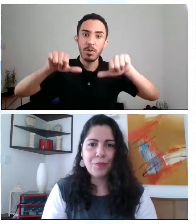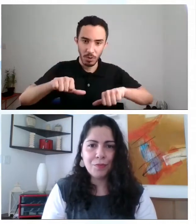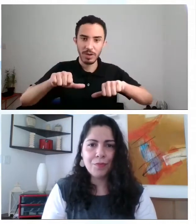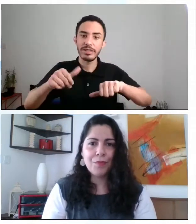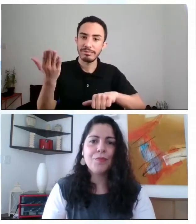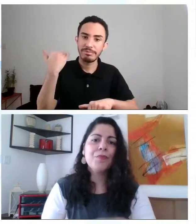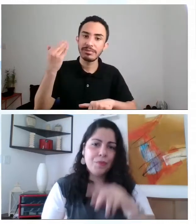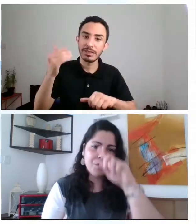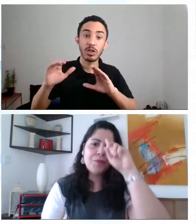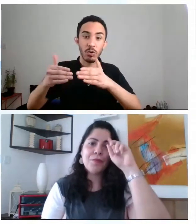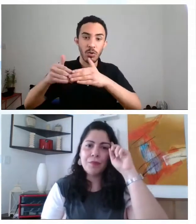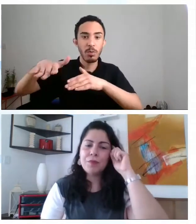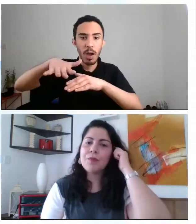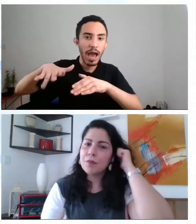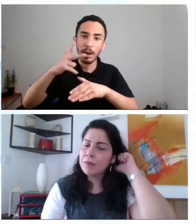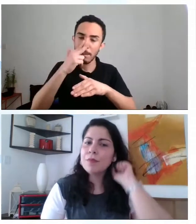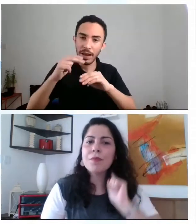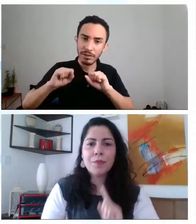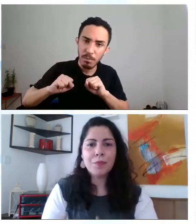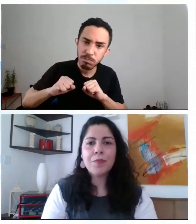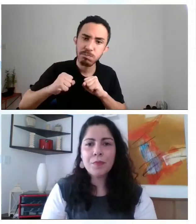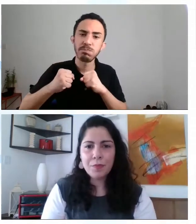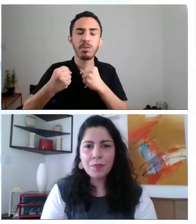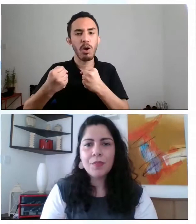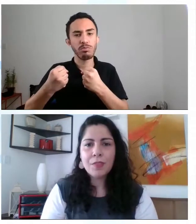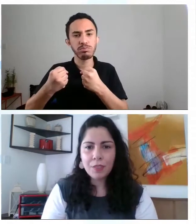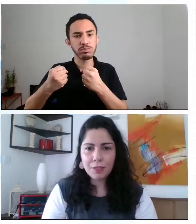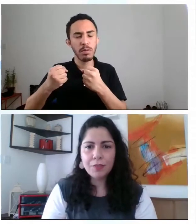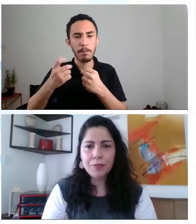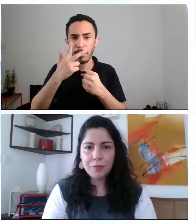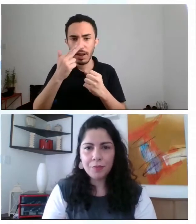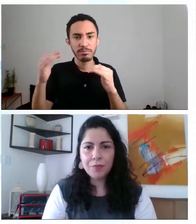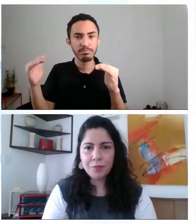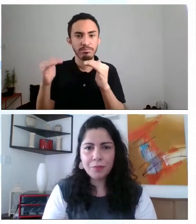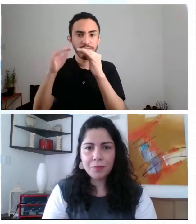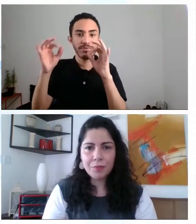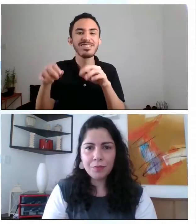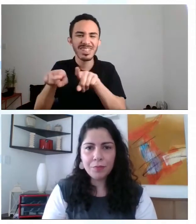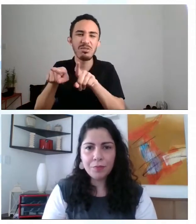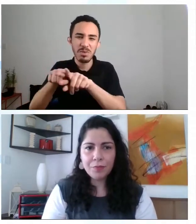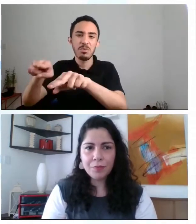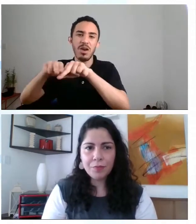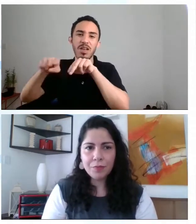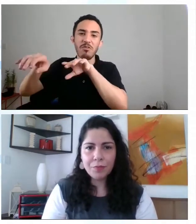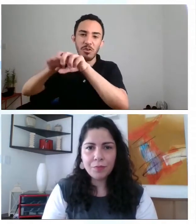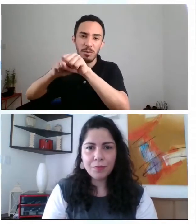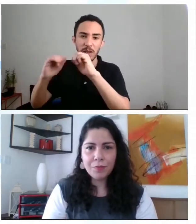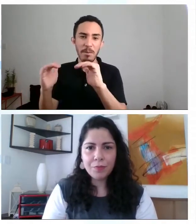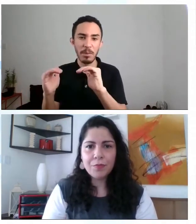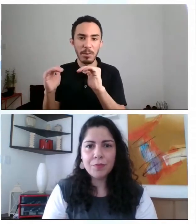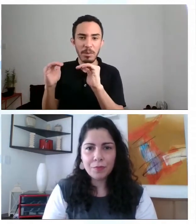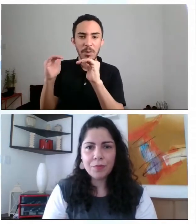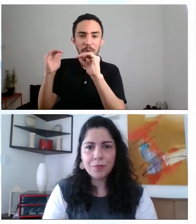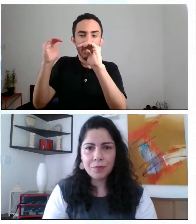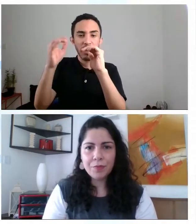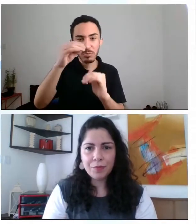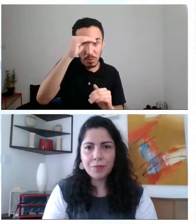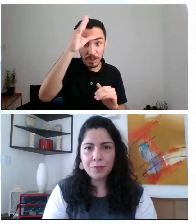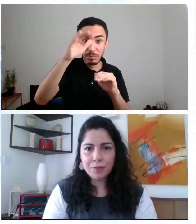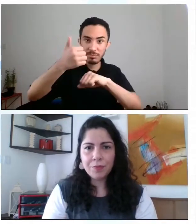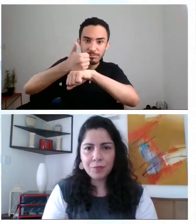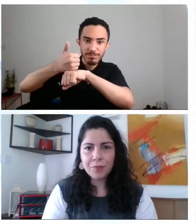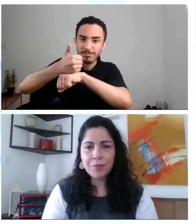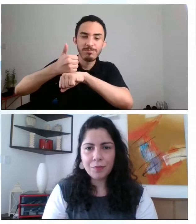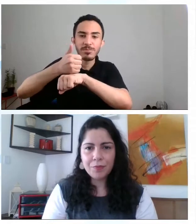Né? A categoria tem se consolidado de maneira... E a formação tem ajudado muito, né, esse conhecimento do profissional